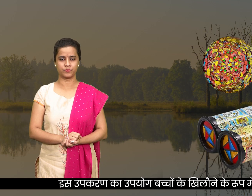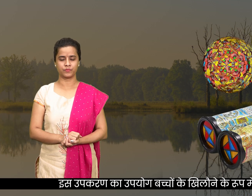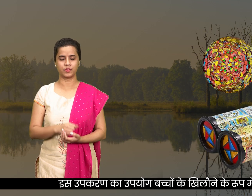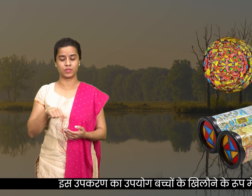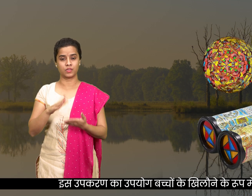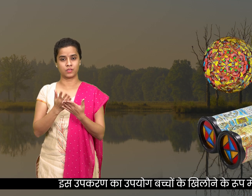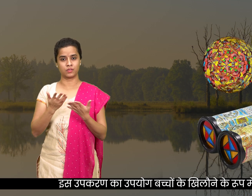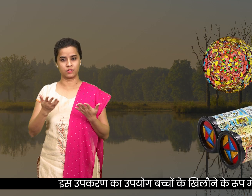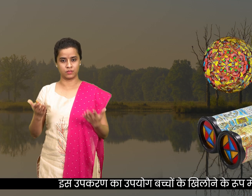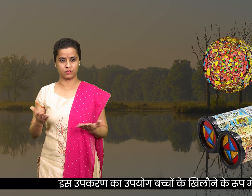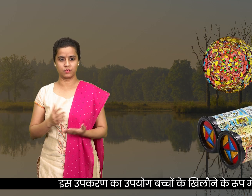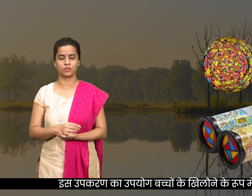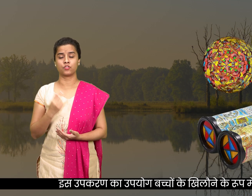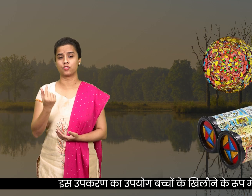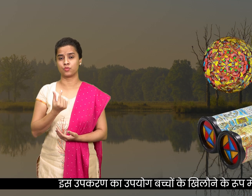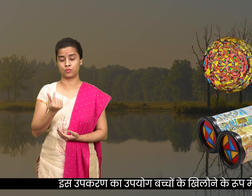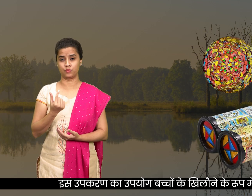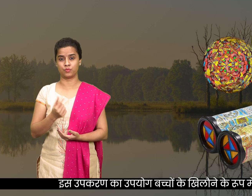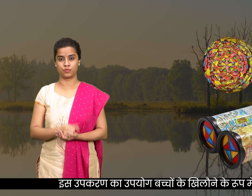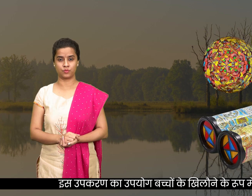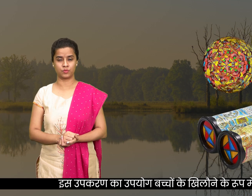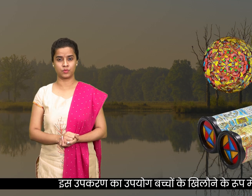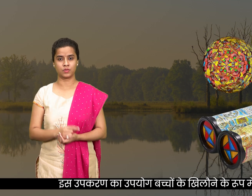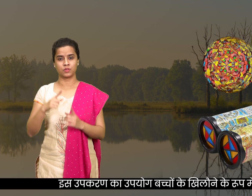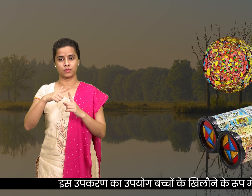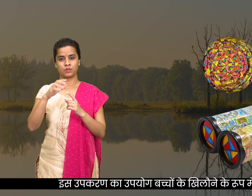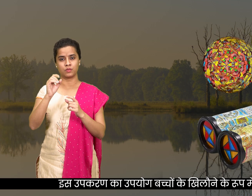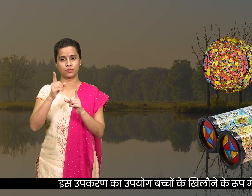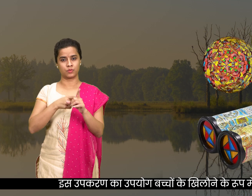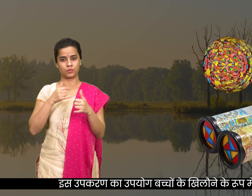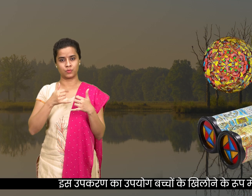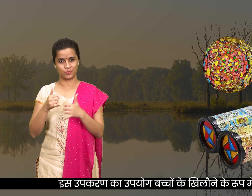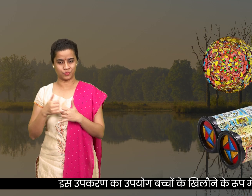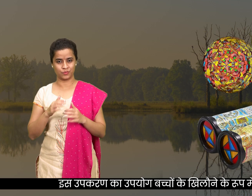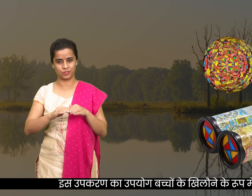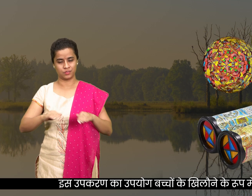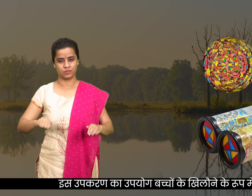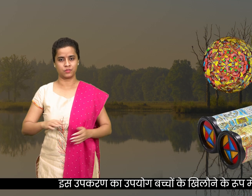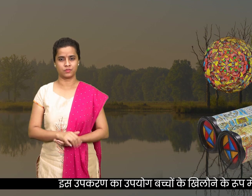हम उपकरण का उपयोग बच्चों के खिलौनों के रूप में किया जाता है।